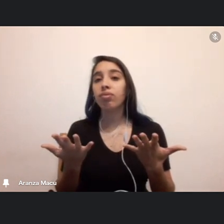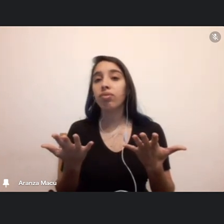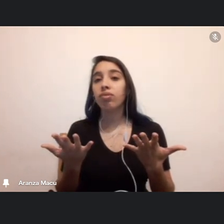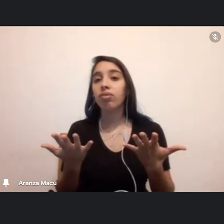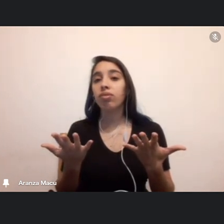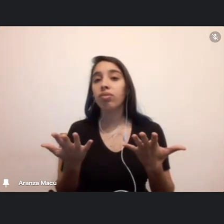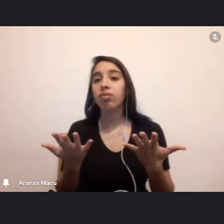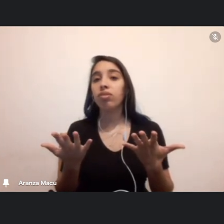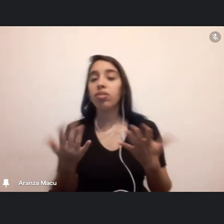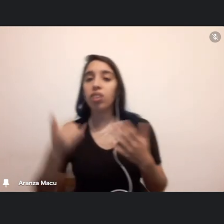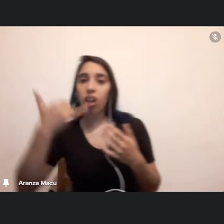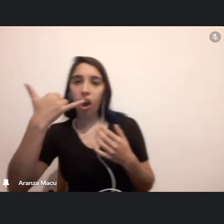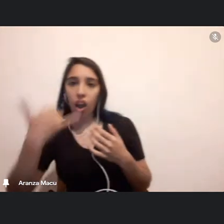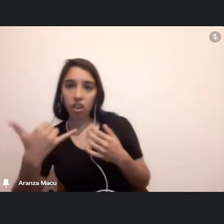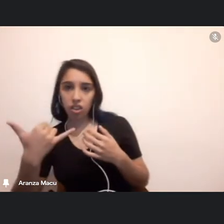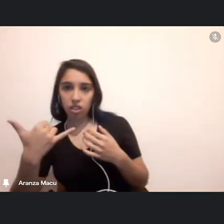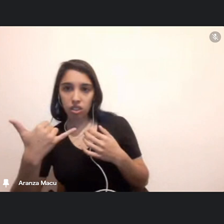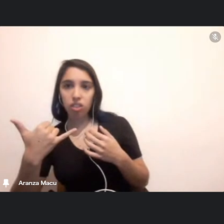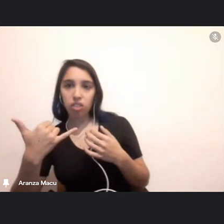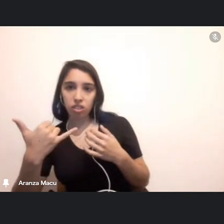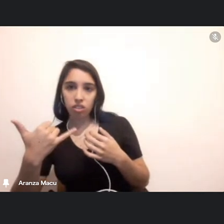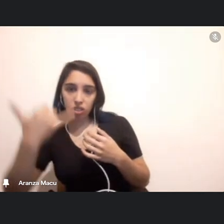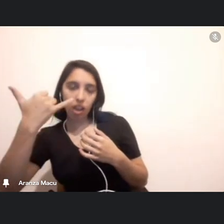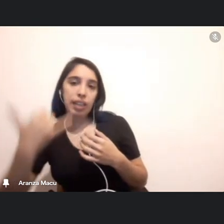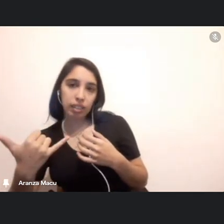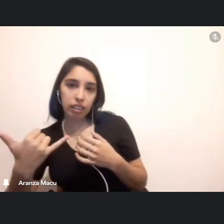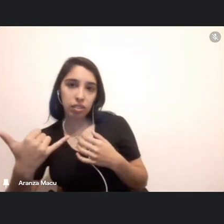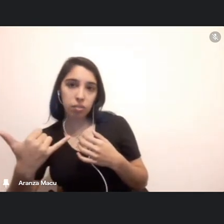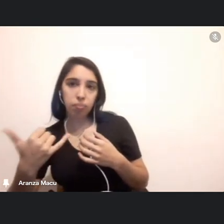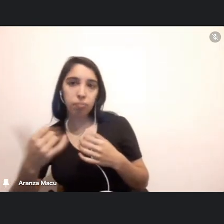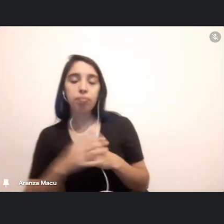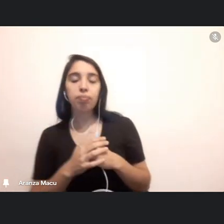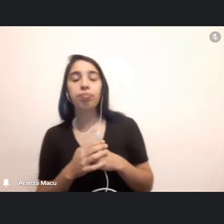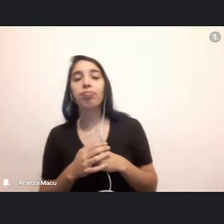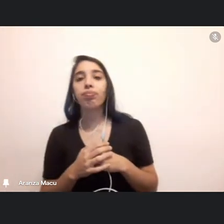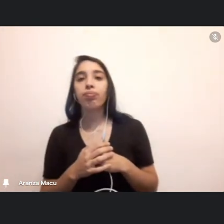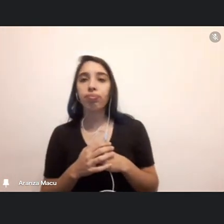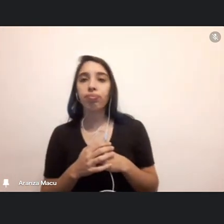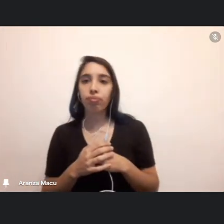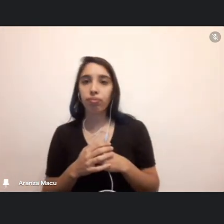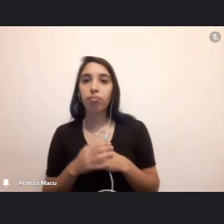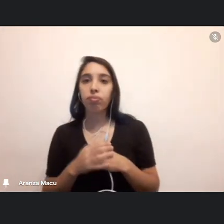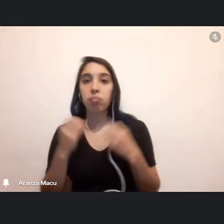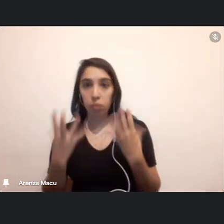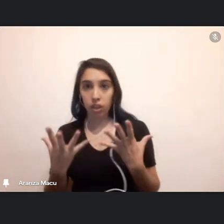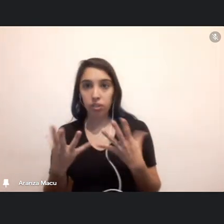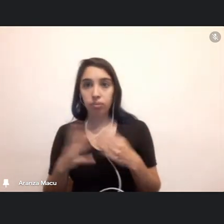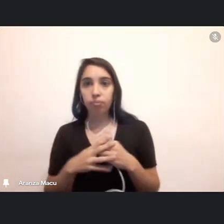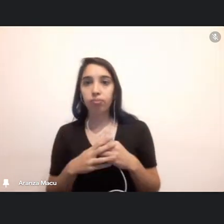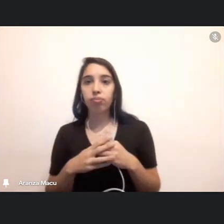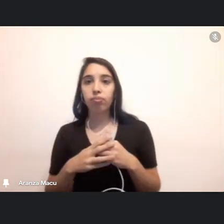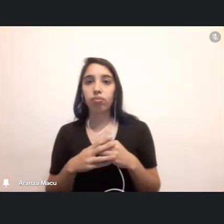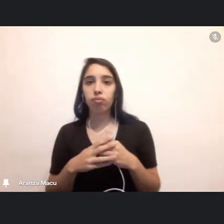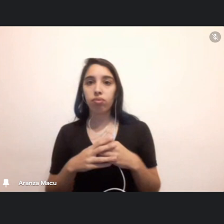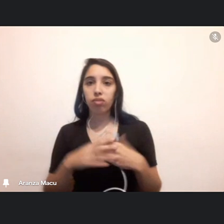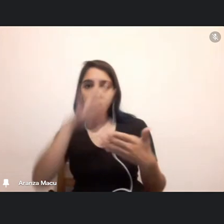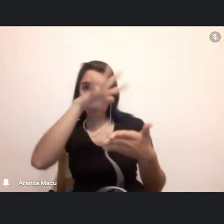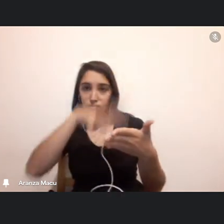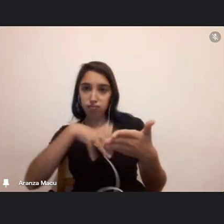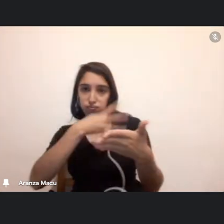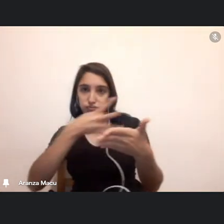Hay o existe, no. Hay o existe. Muy Así. bien. Entonces acá después ustedes van a tener,